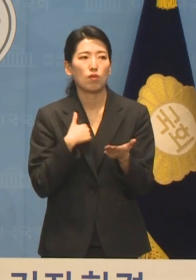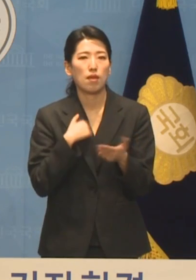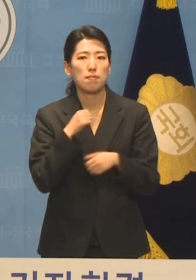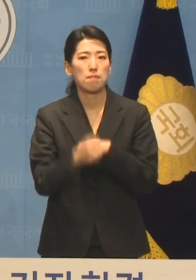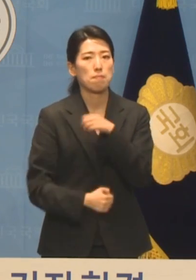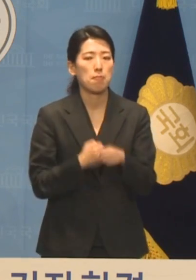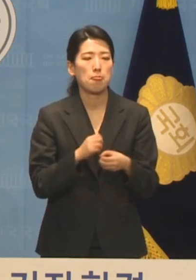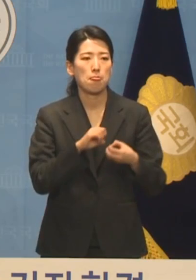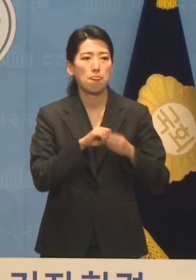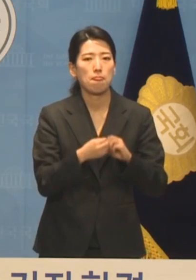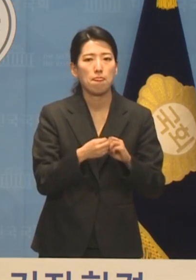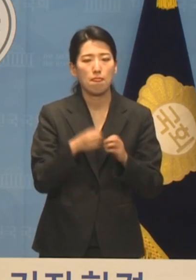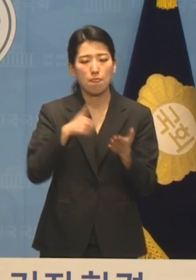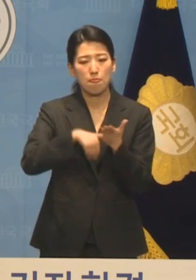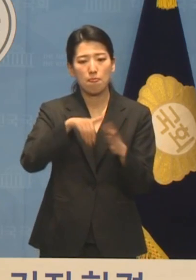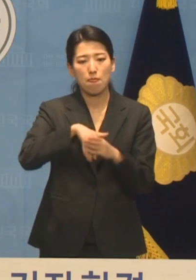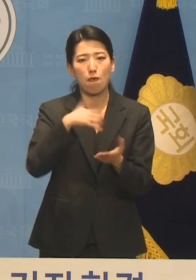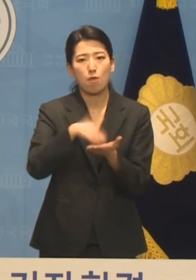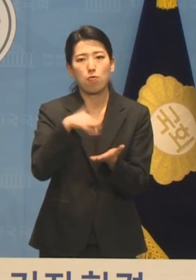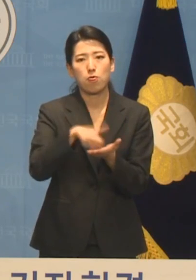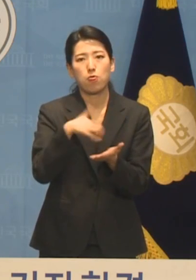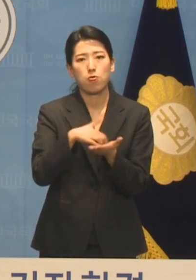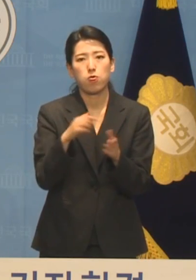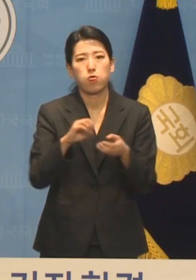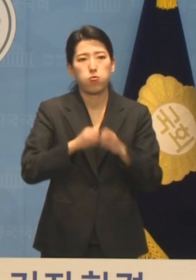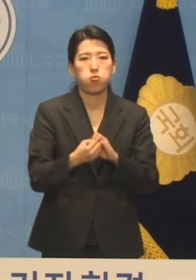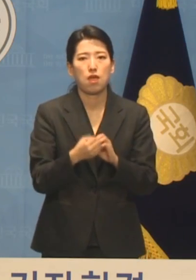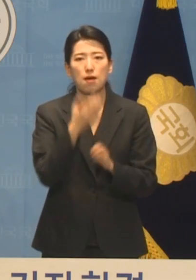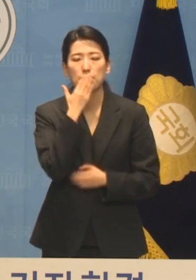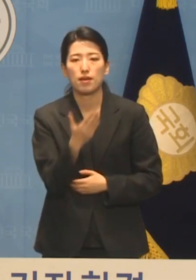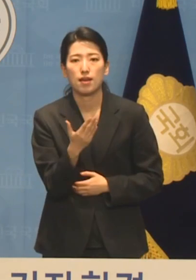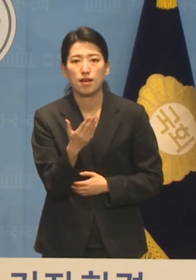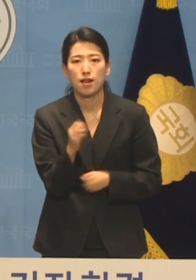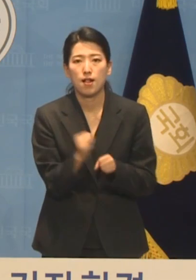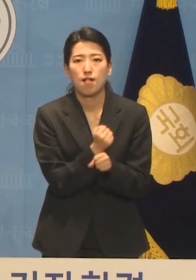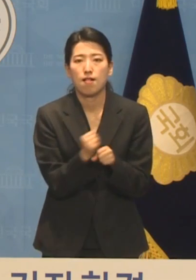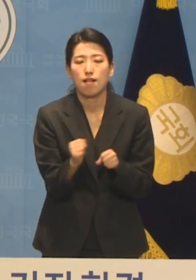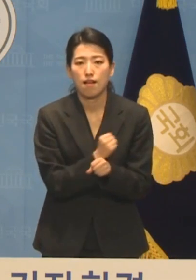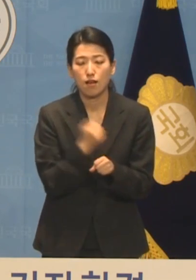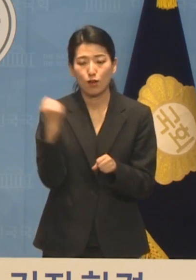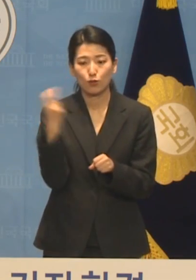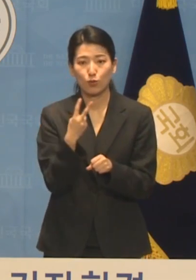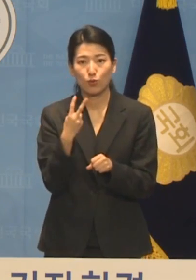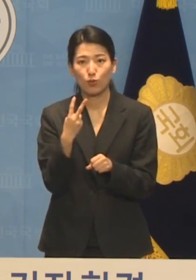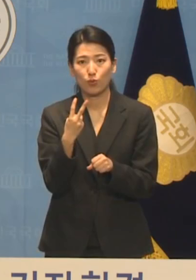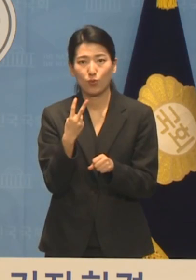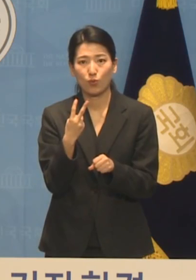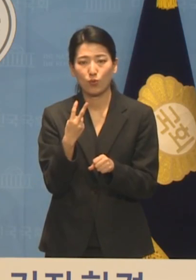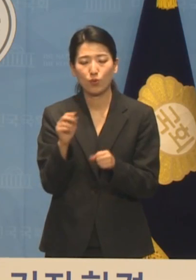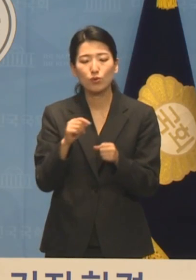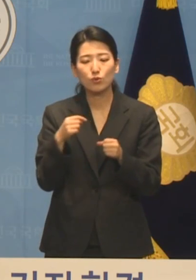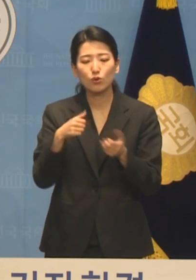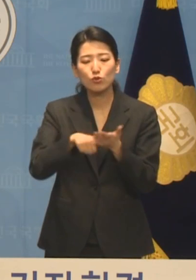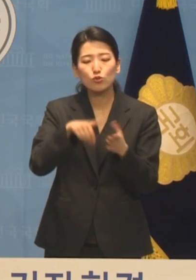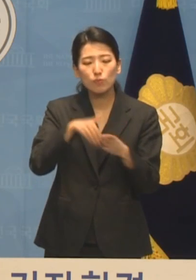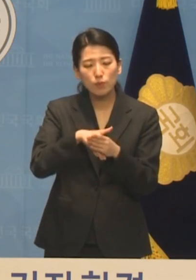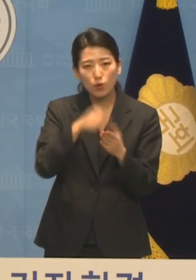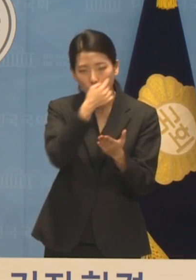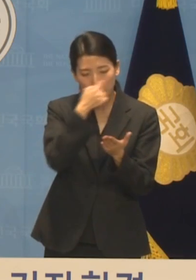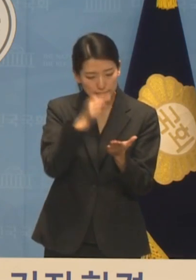개표 수도 조작 가능하고 투표자 개인의 동일성도 위조 신분증을 통하여 조작 가능하다라고